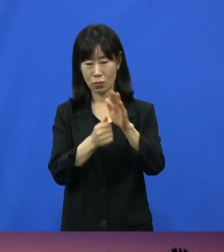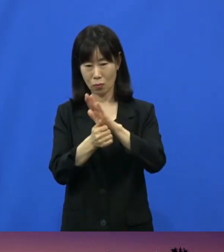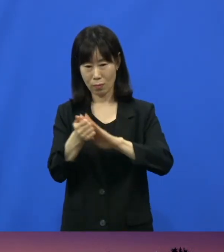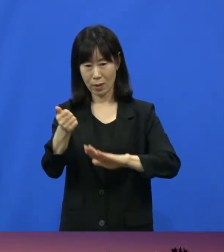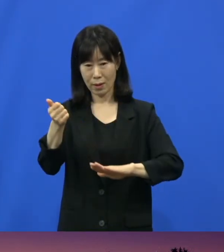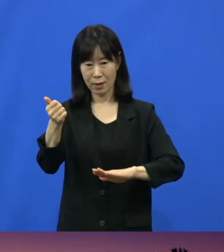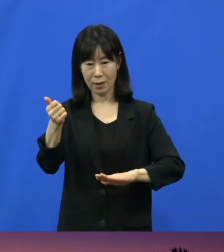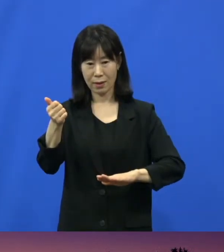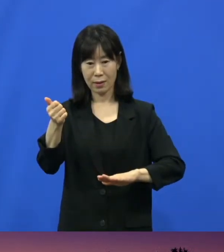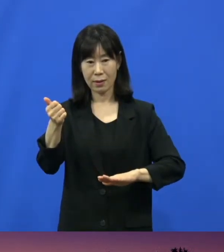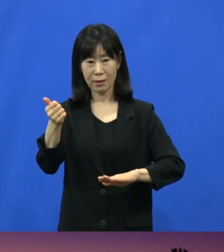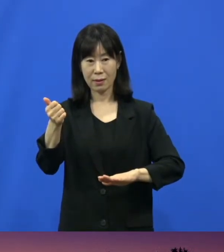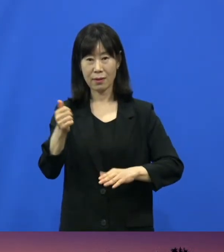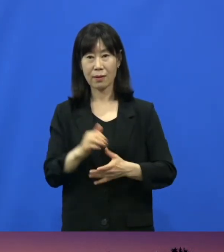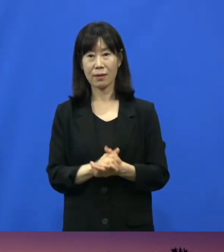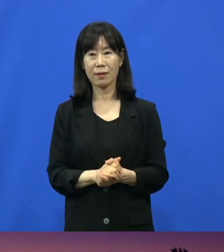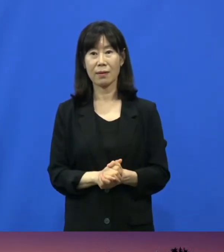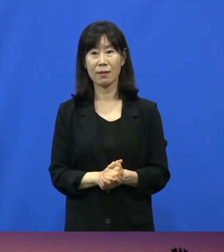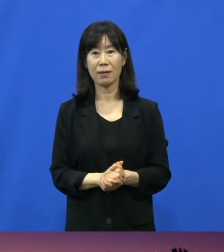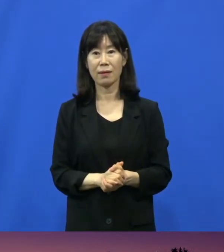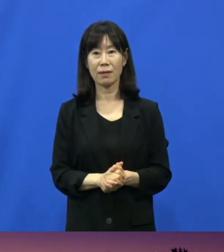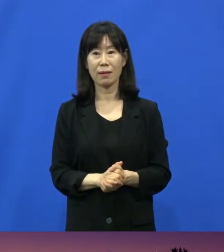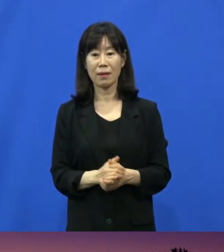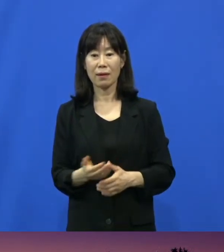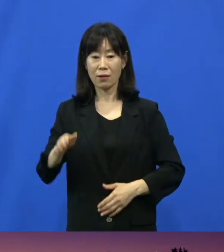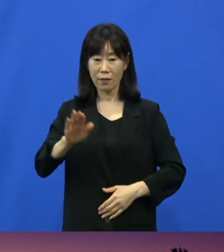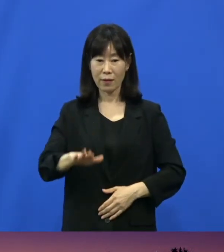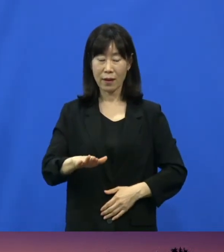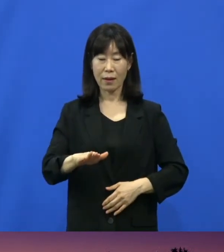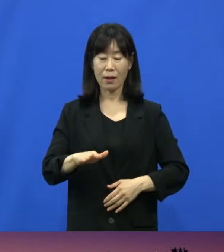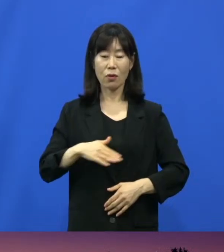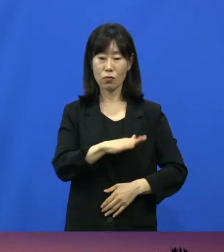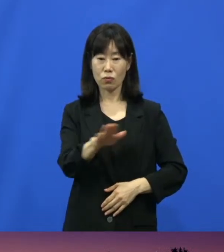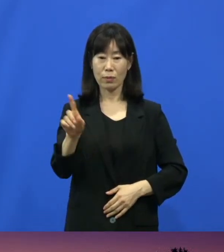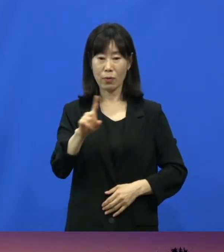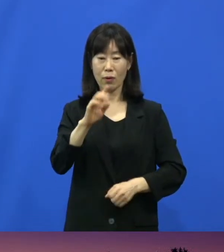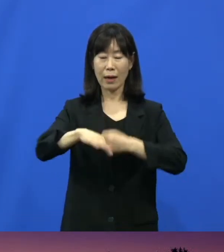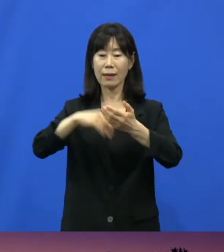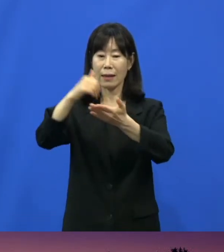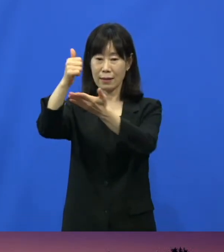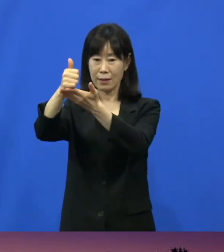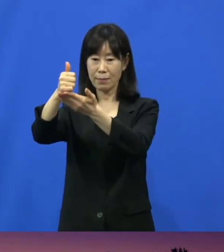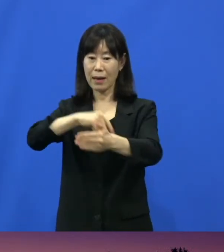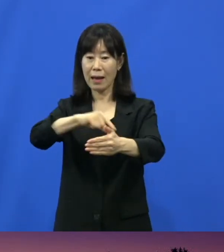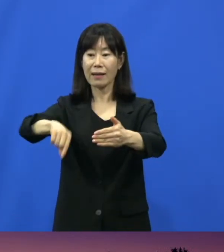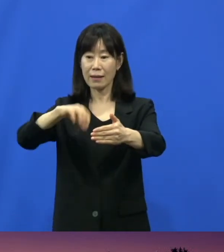근데 오늘 여기 보니까 지금부터 영원까지, 이스라엘아, 지금부터 영원까지.